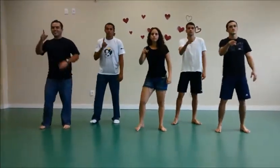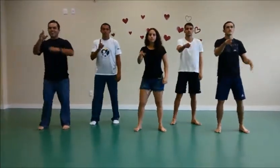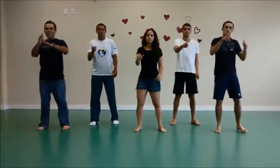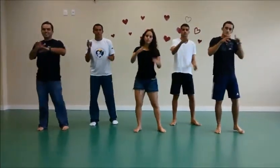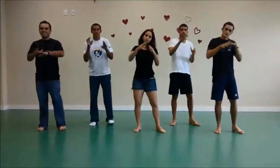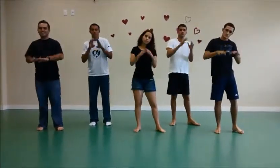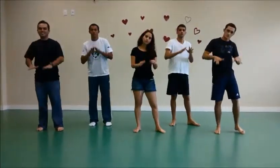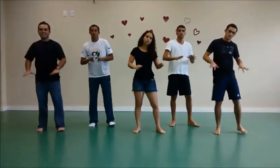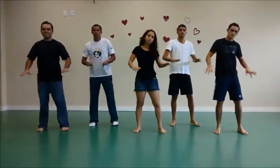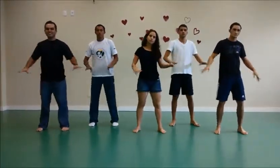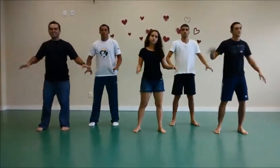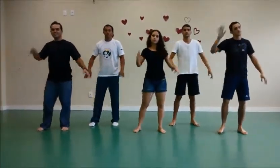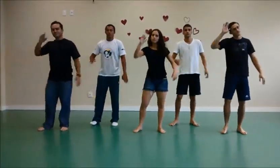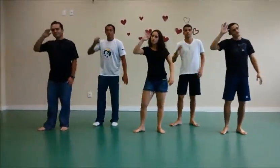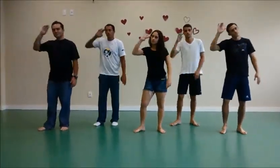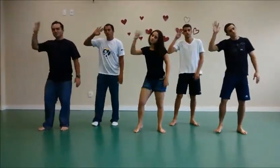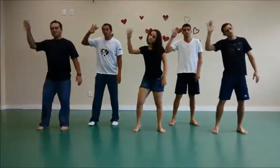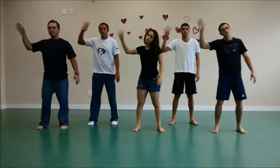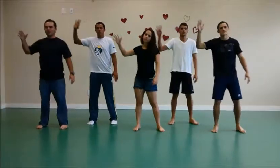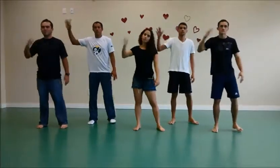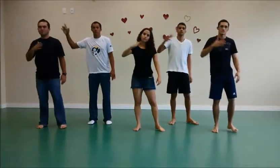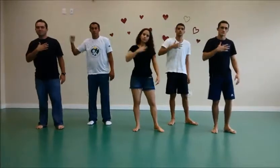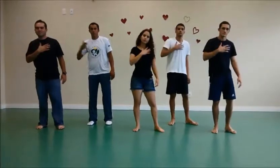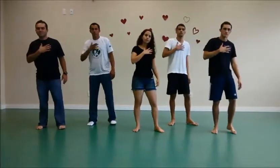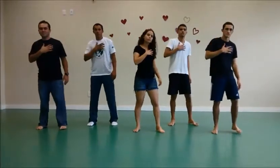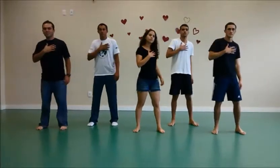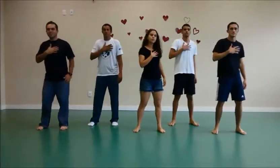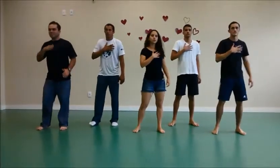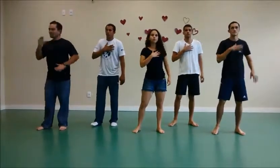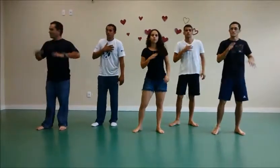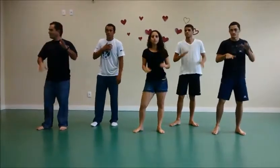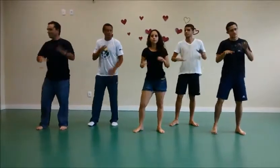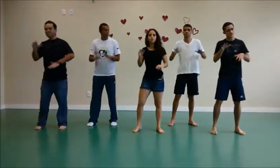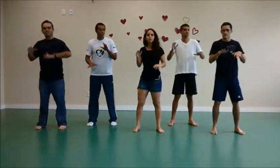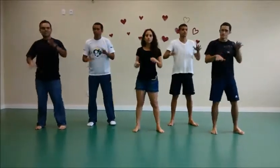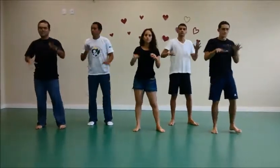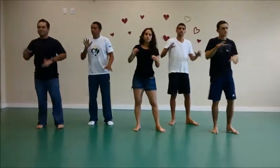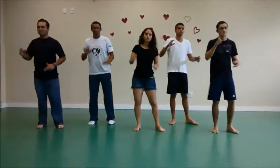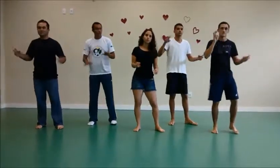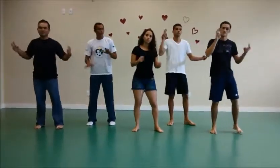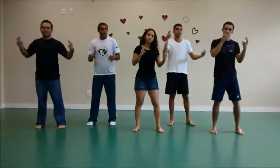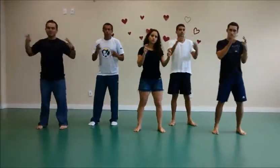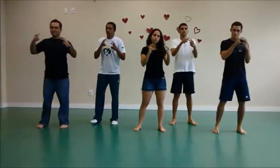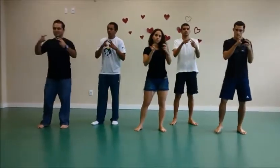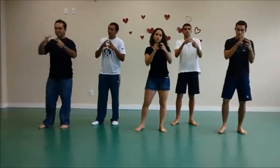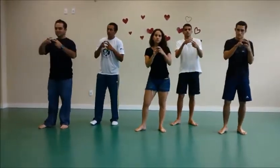Você é assim, um sonho pra mim. E quando eu não te vejo,